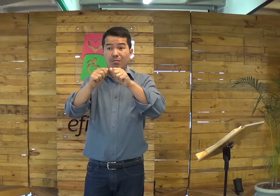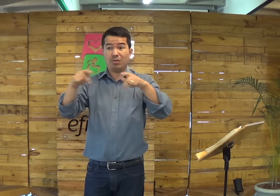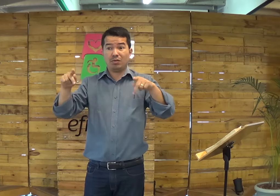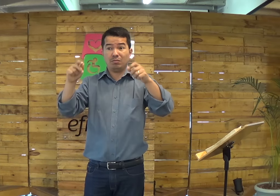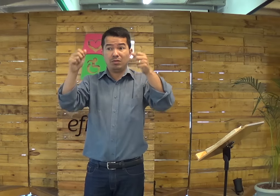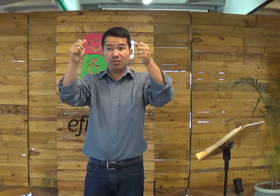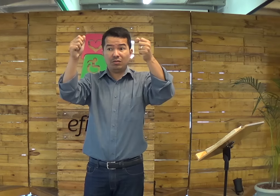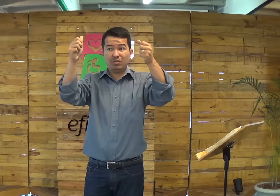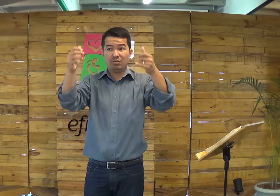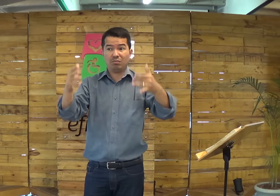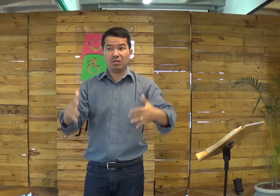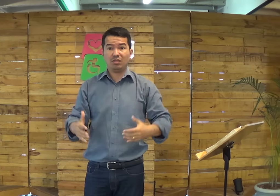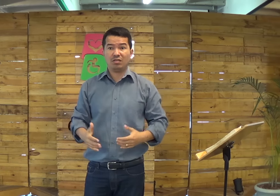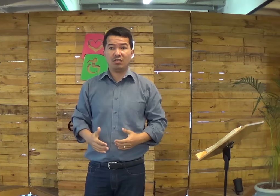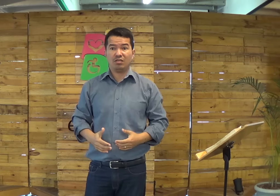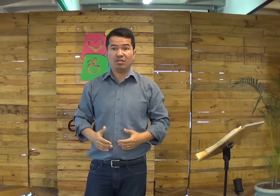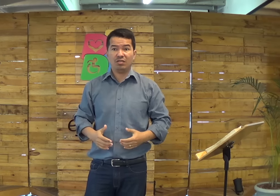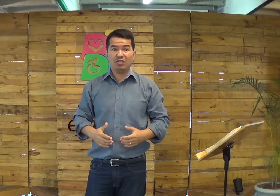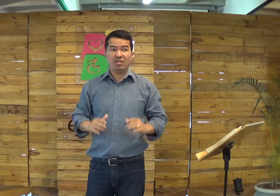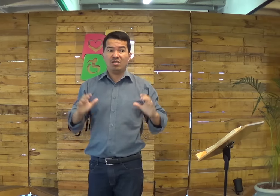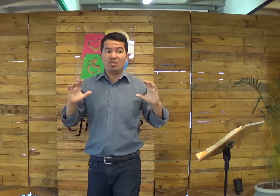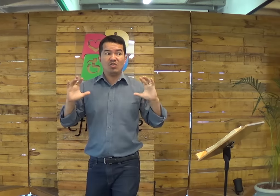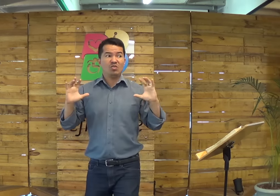mas em Apocalipse Fala o que